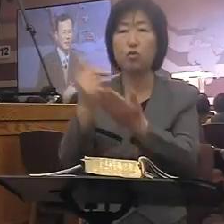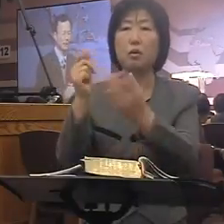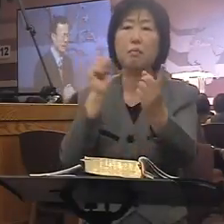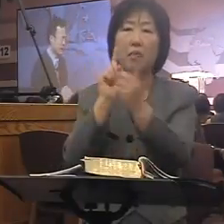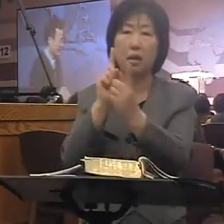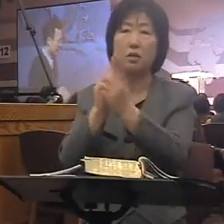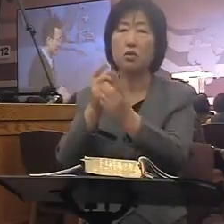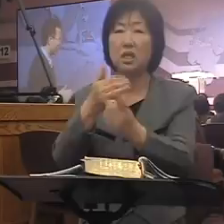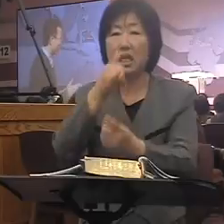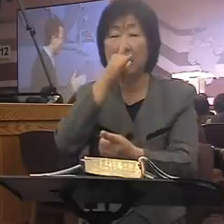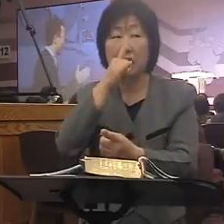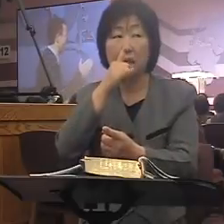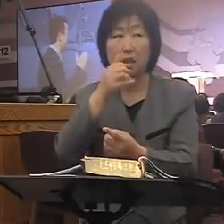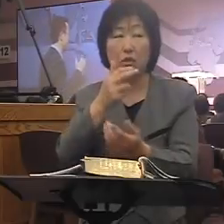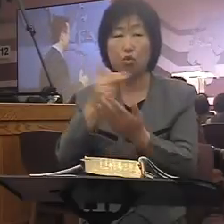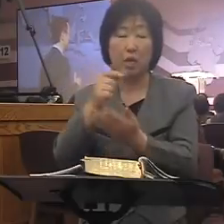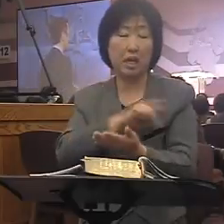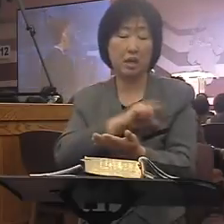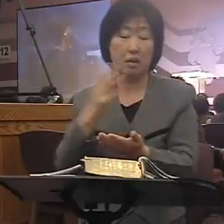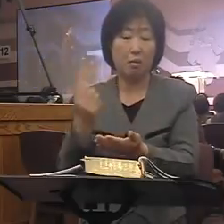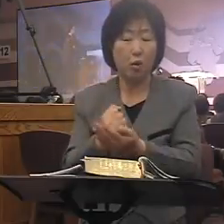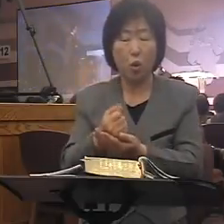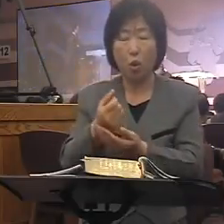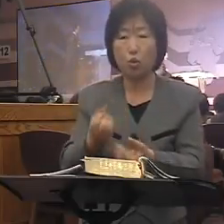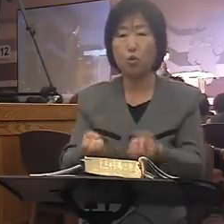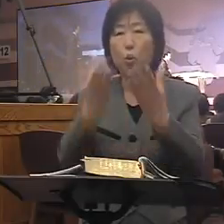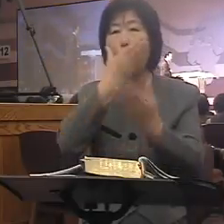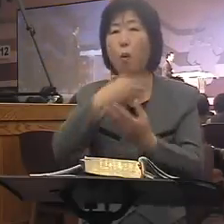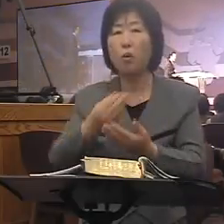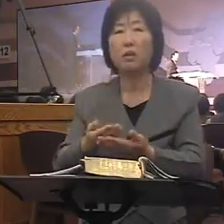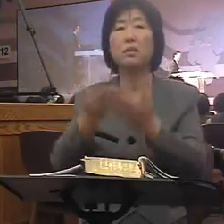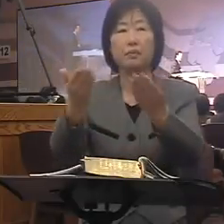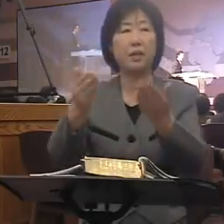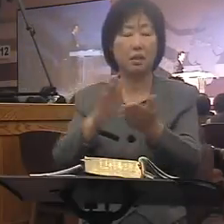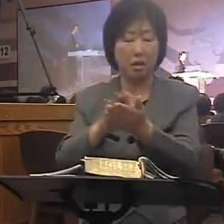축복합니다. 자, 그러면 하나님은 찾아오시는 주님이신데